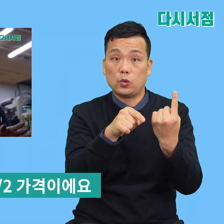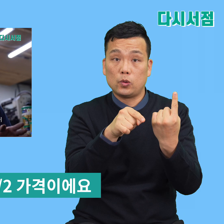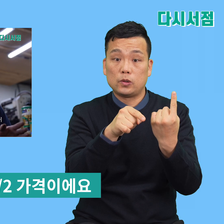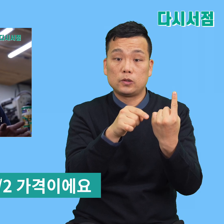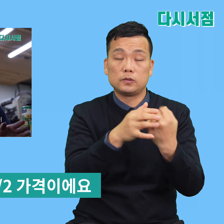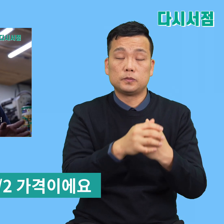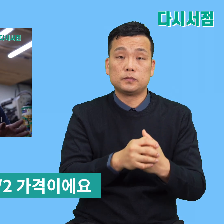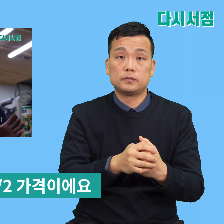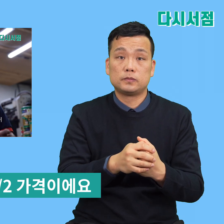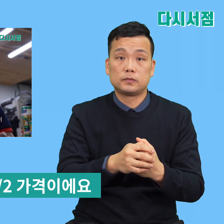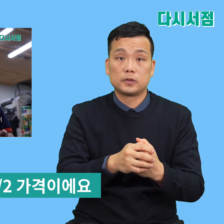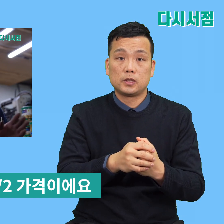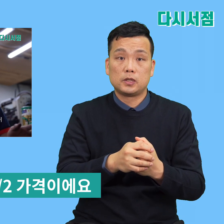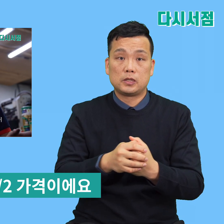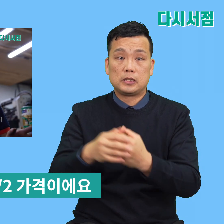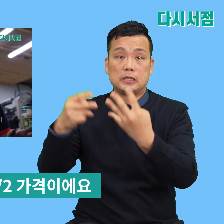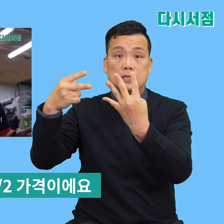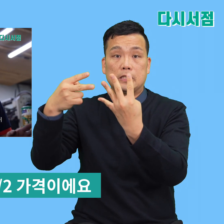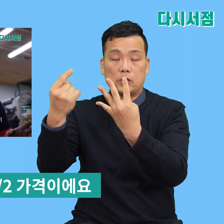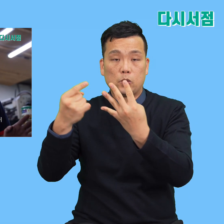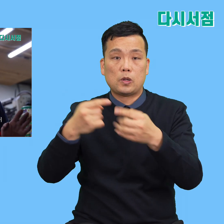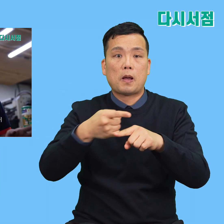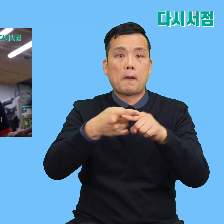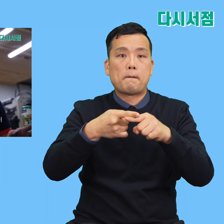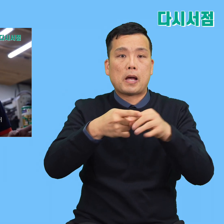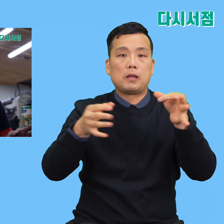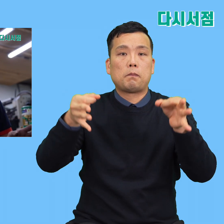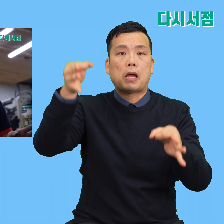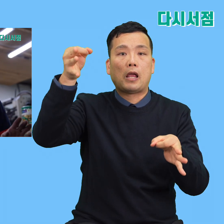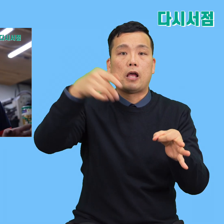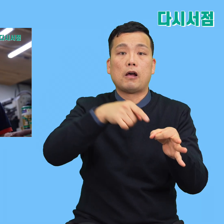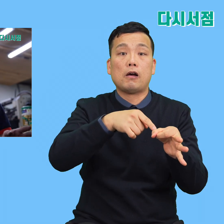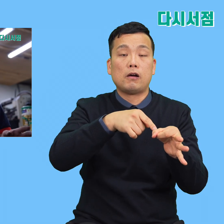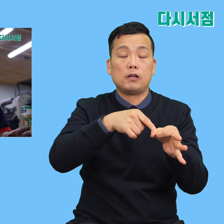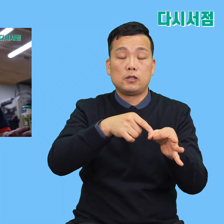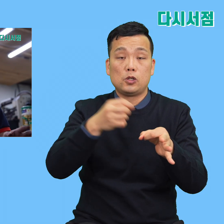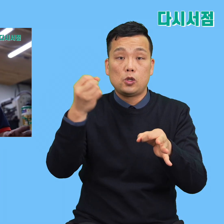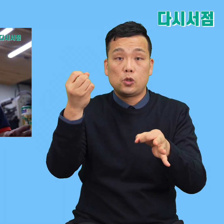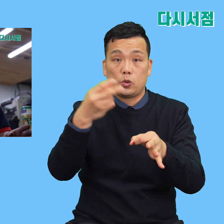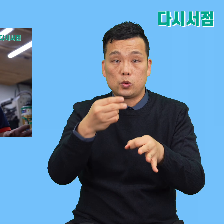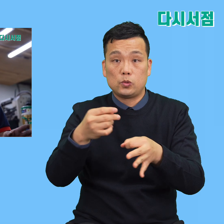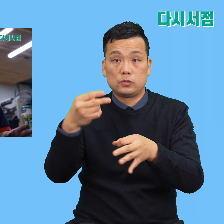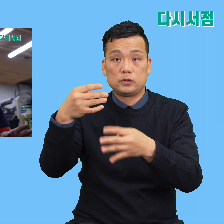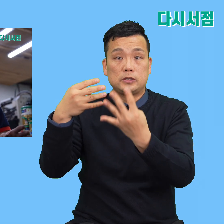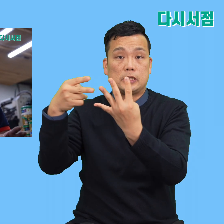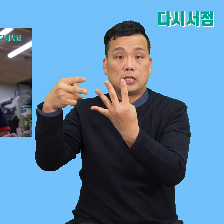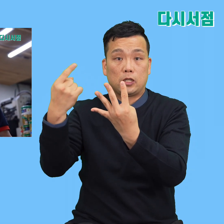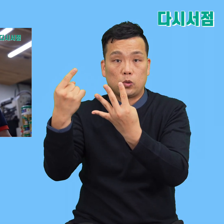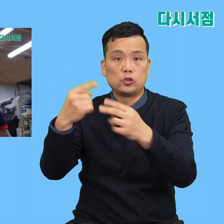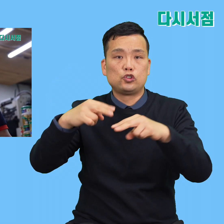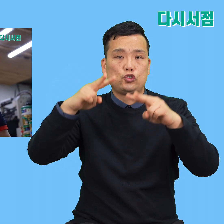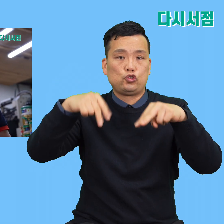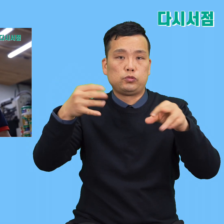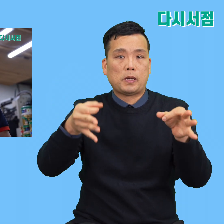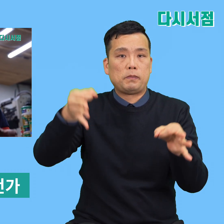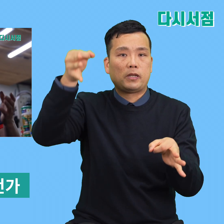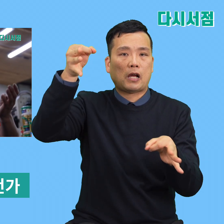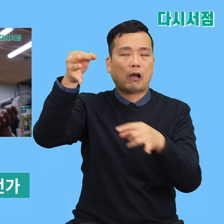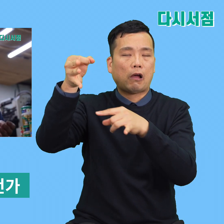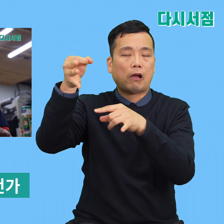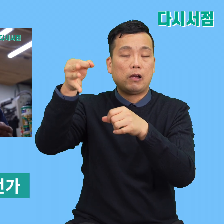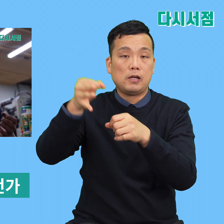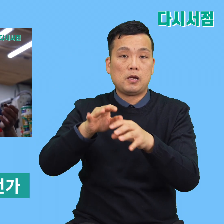1도는 4도의 2분의 1 가격이에요. 인쇄비가. 그리고 4도는 곱하기 2를 다 해야 되지.